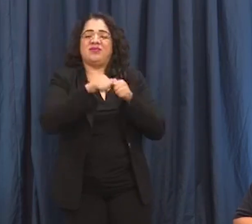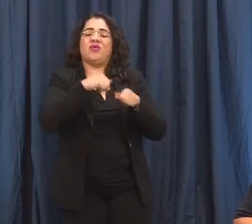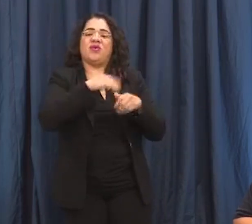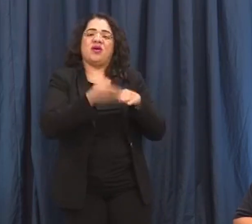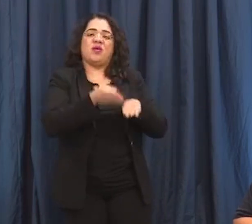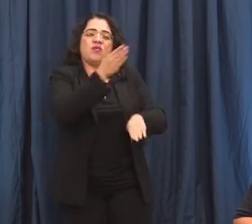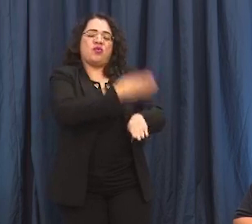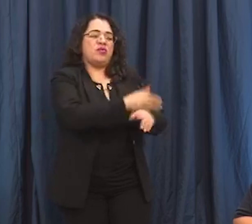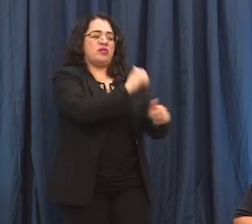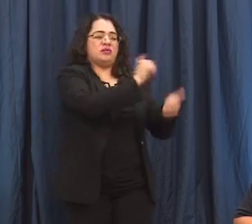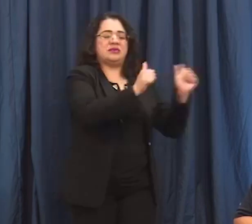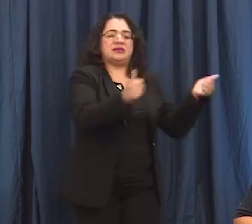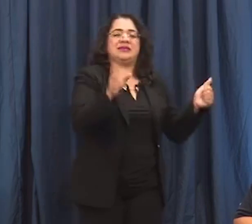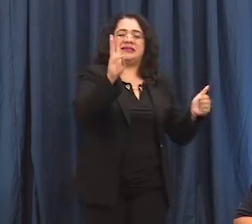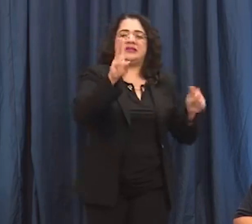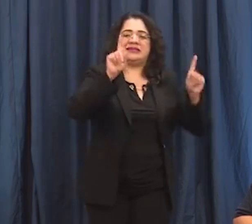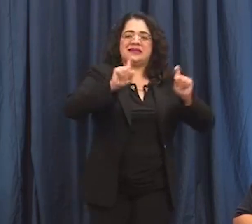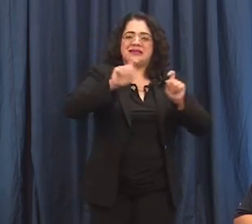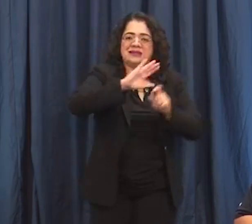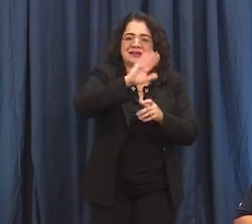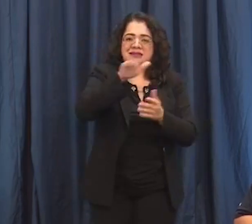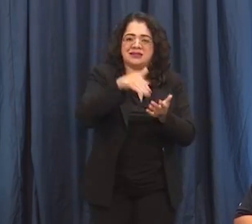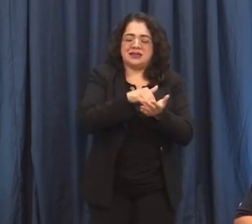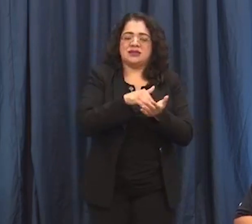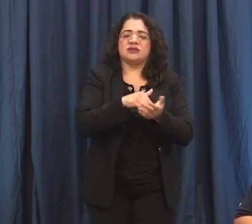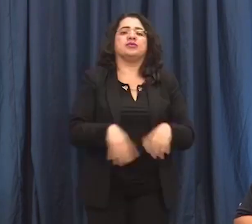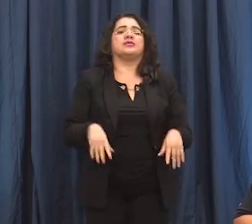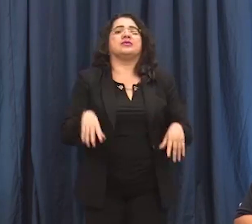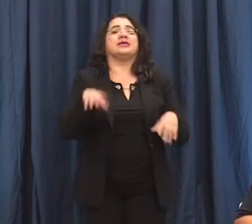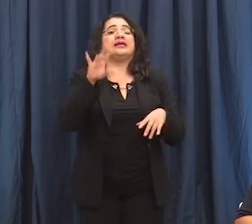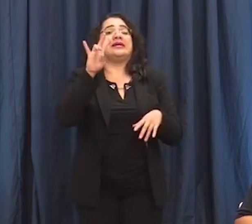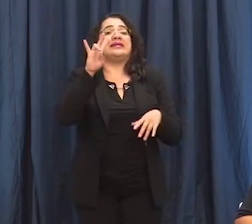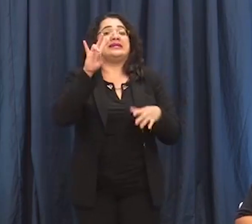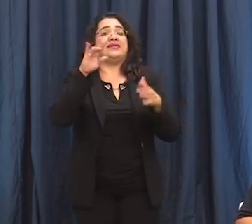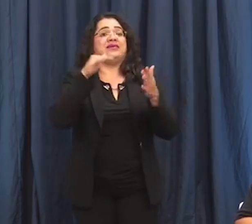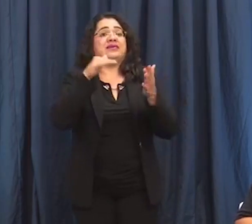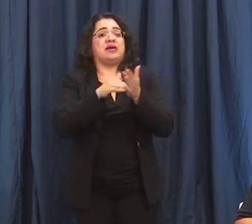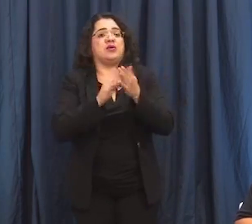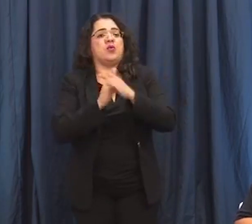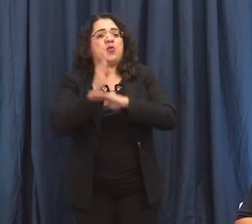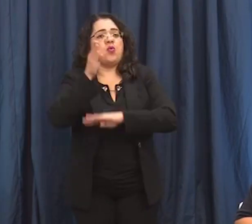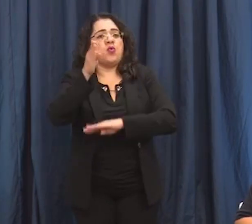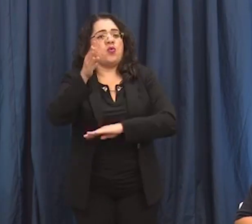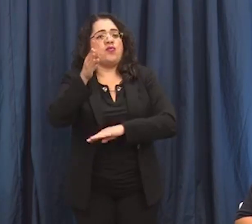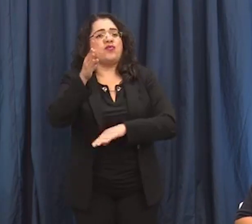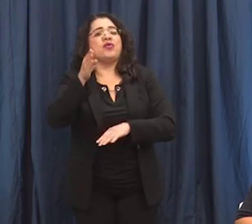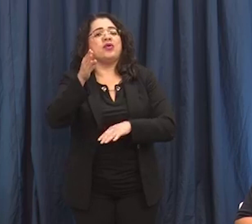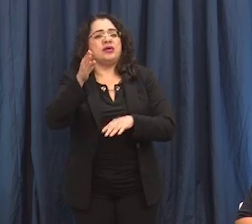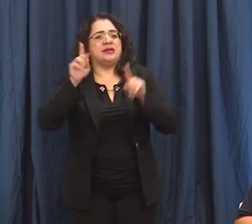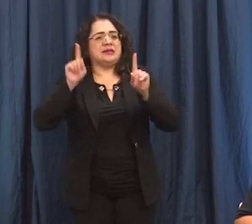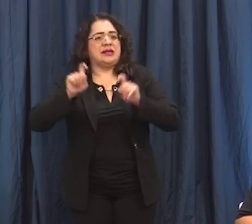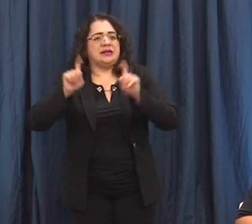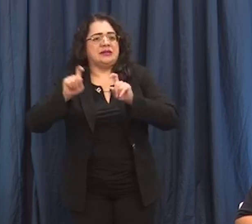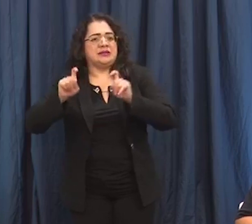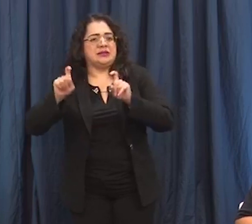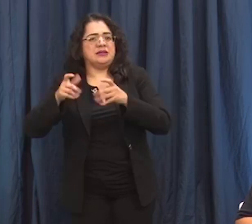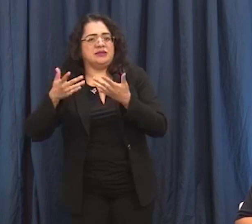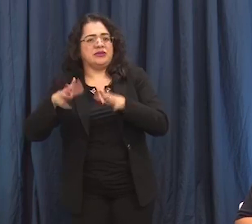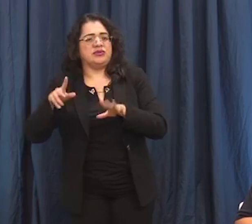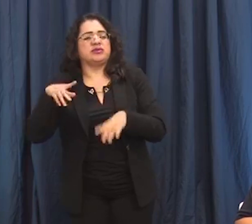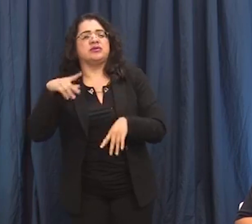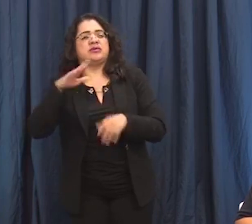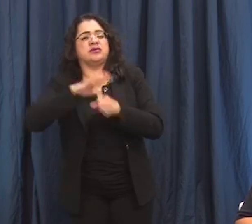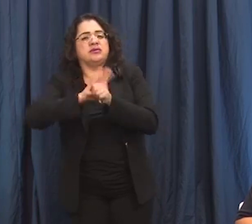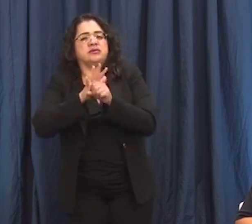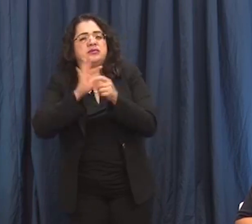ahora hemos realizado más de 27,000 pruebas del coronavirus. Anticipamos que los números reflejados en el área sombreada que vieron